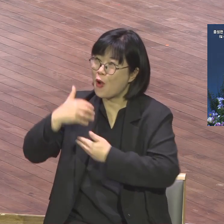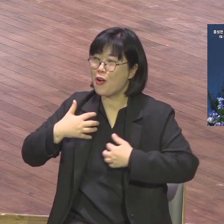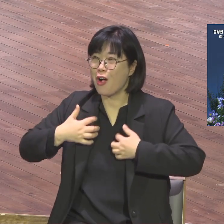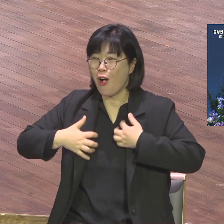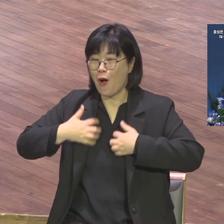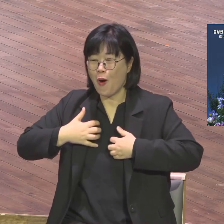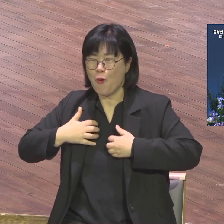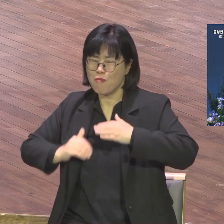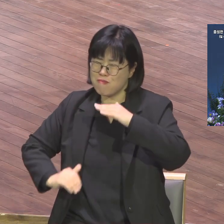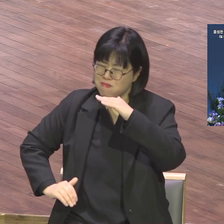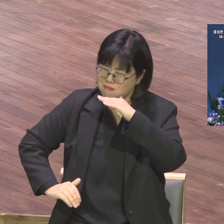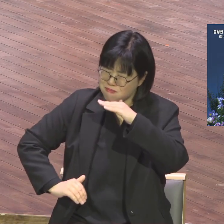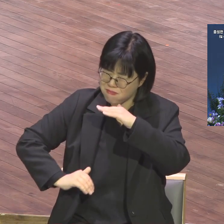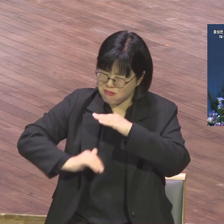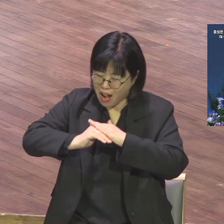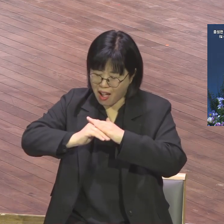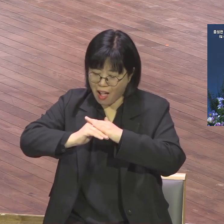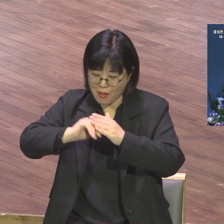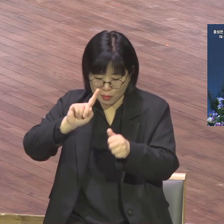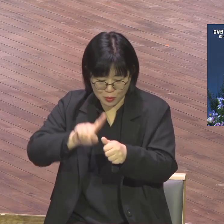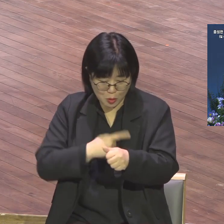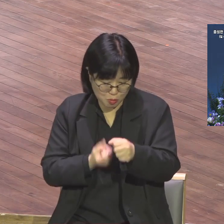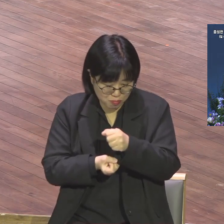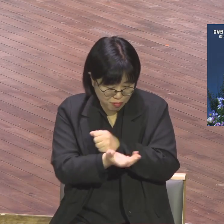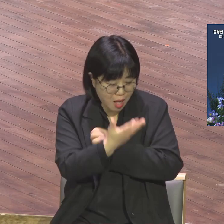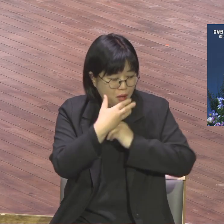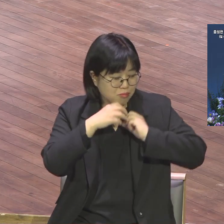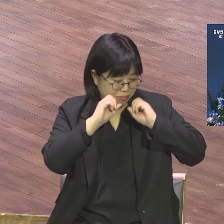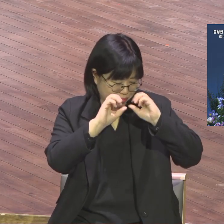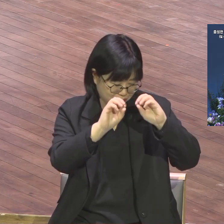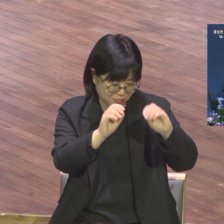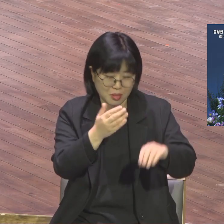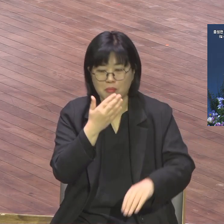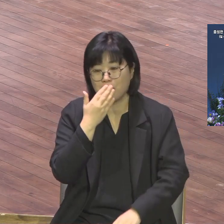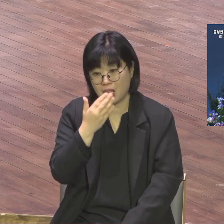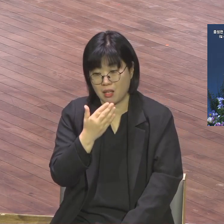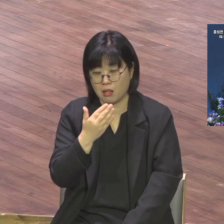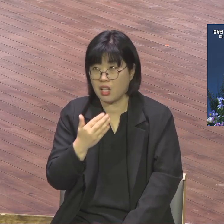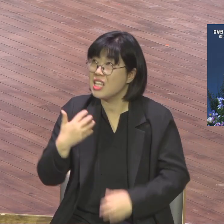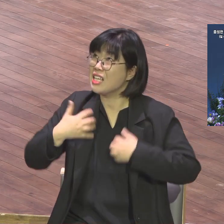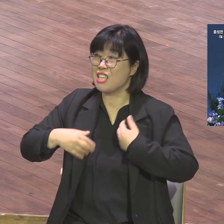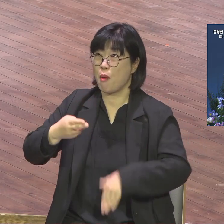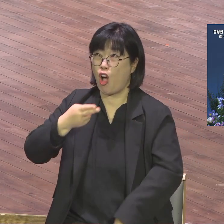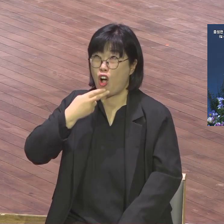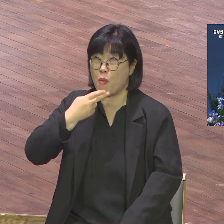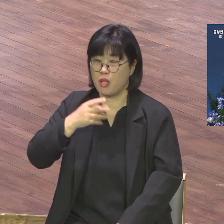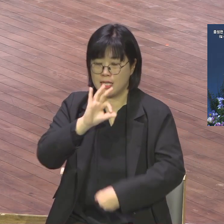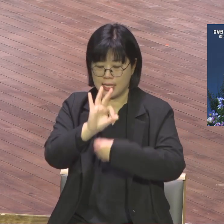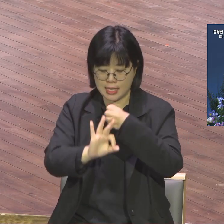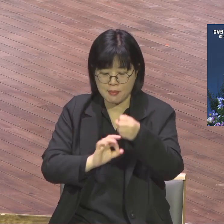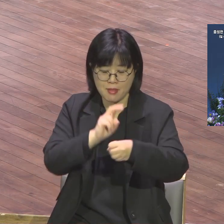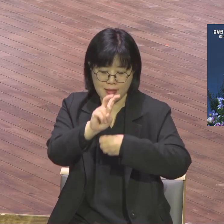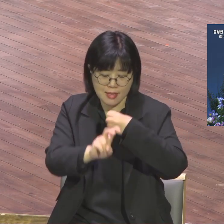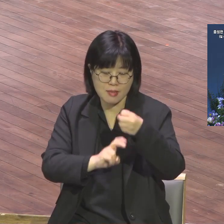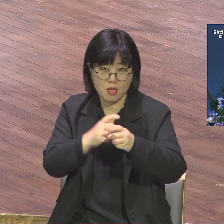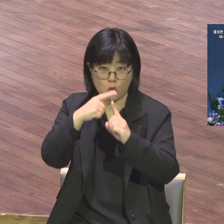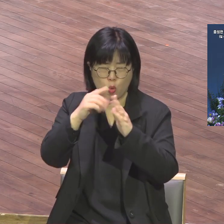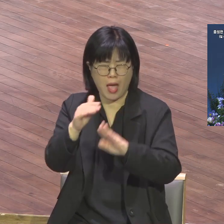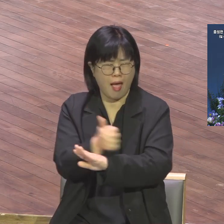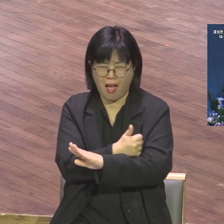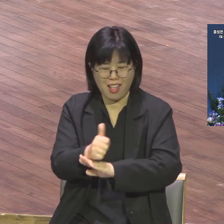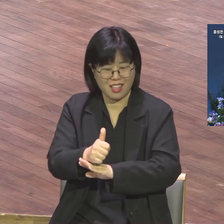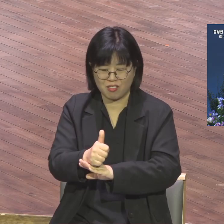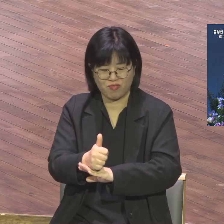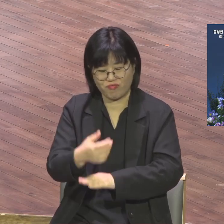1년이 가도 안 하지요. 10년이 가도 안 하지요. 단 한 명도 수십 년 교회 다니면서 한 명도 안 하지요. 왜? 내가 은혜를